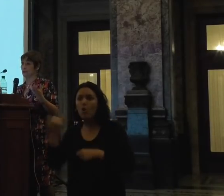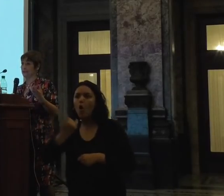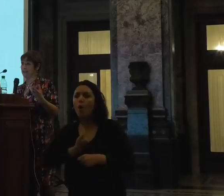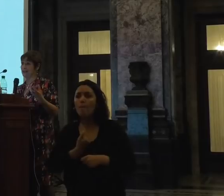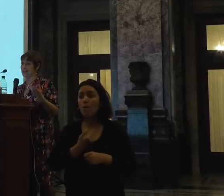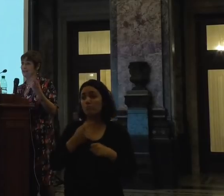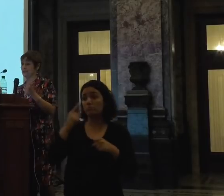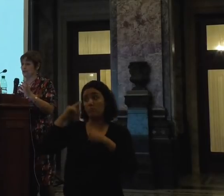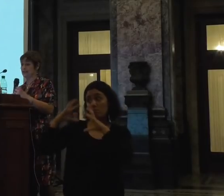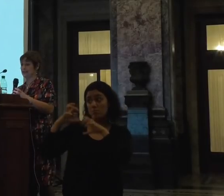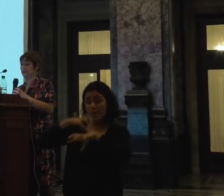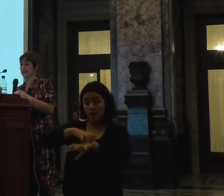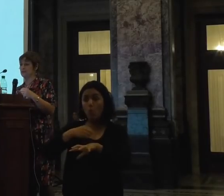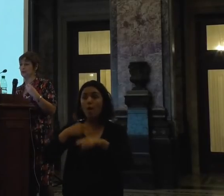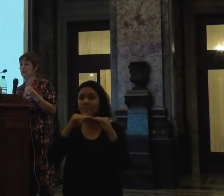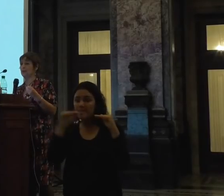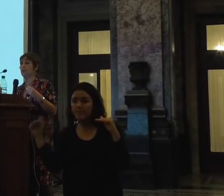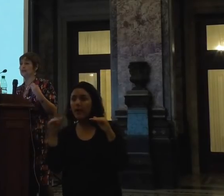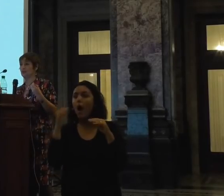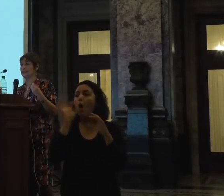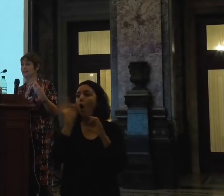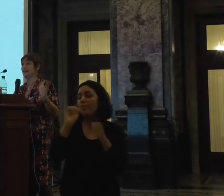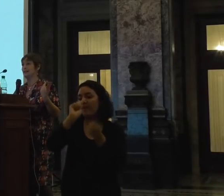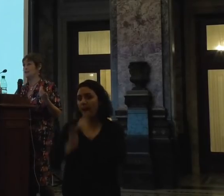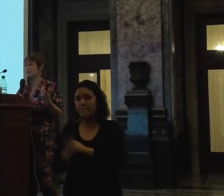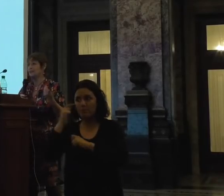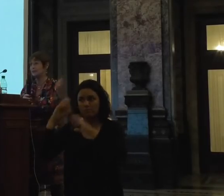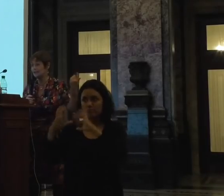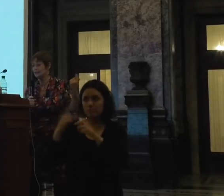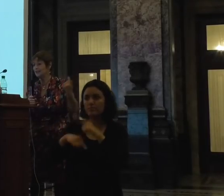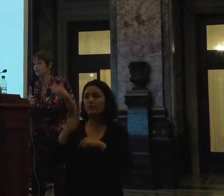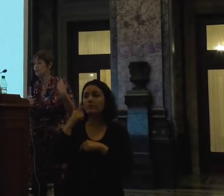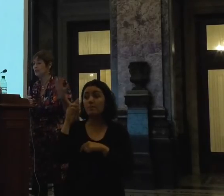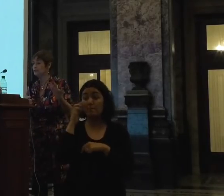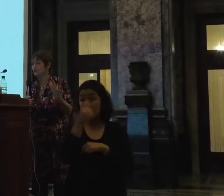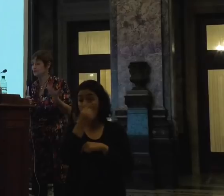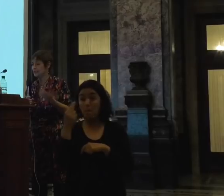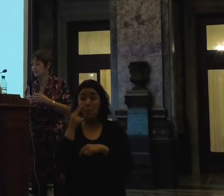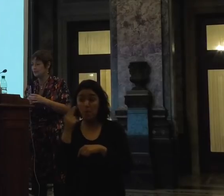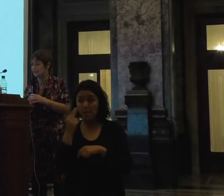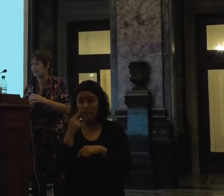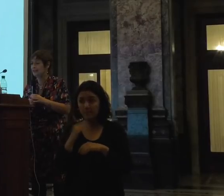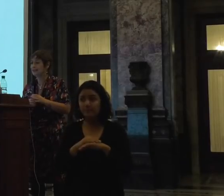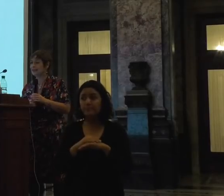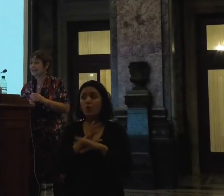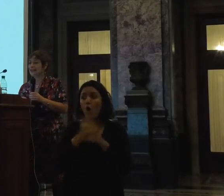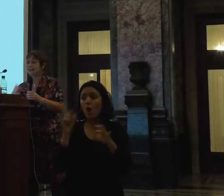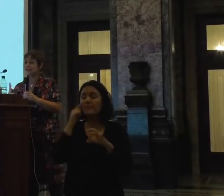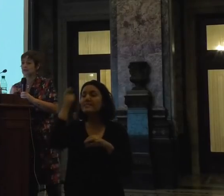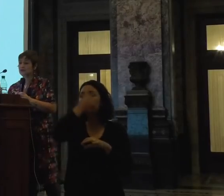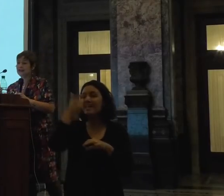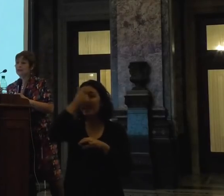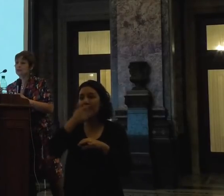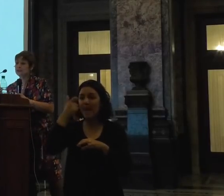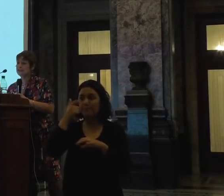personas neurotípicas y en personas atípicas. Por ejemplo, personas que tengan ambliopía, de la que hablaré en un momento, o ceguera cortical. Y